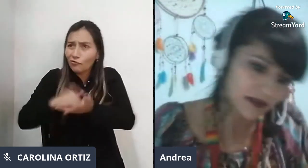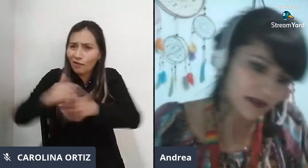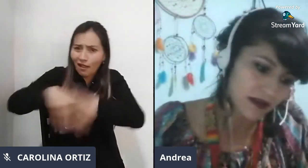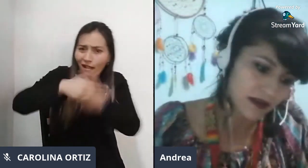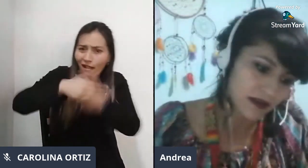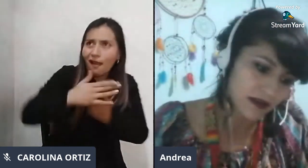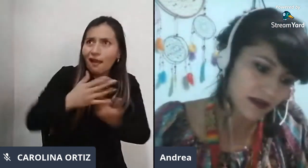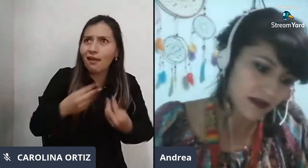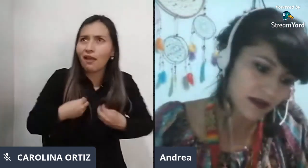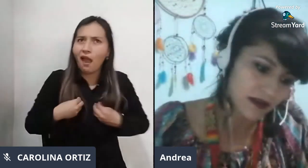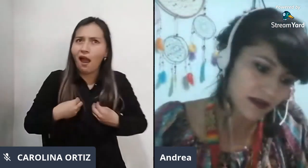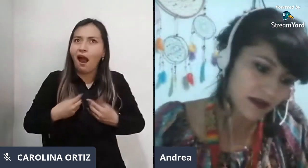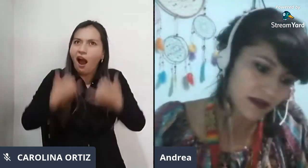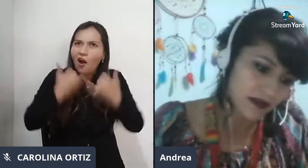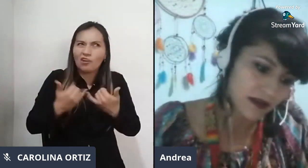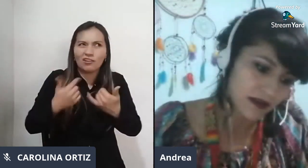sentido